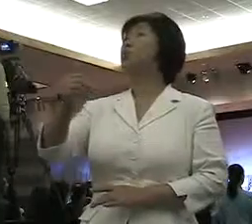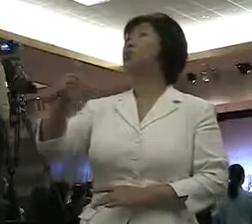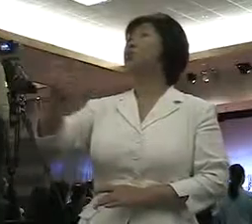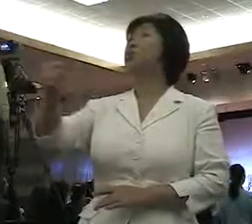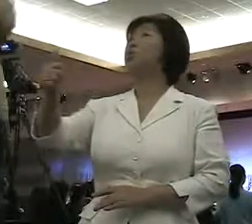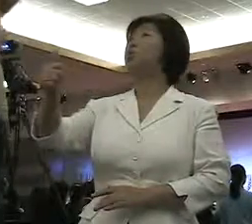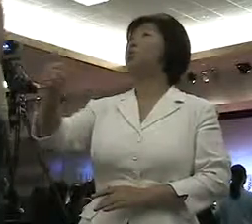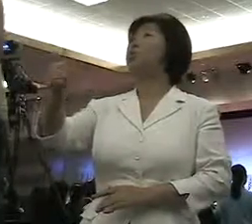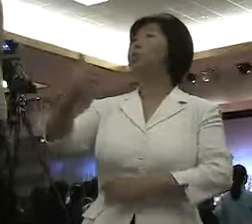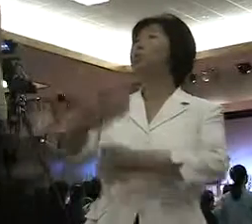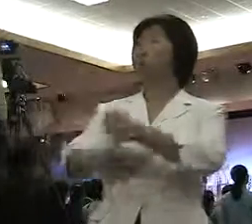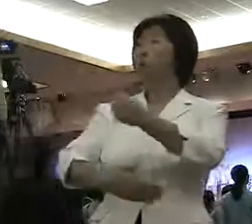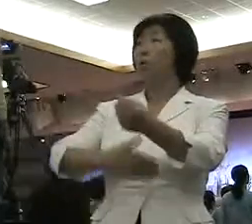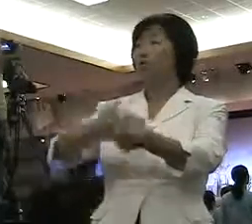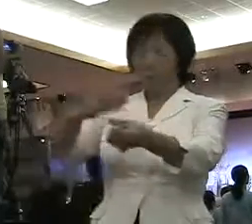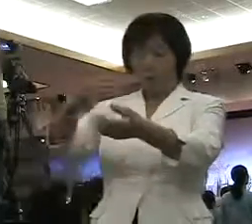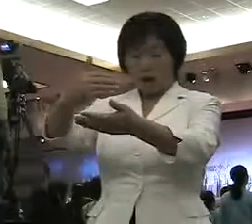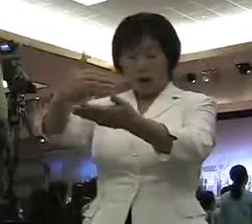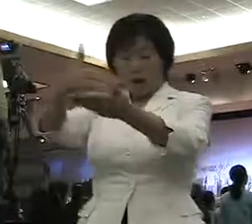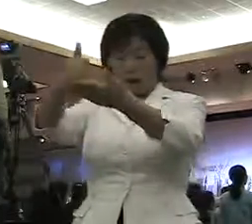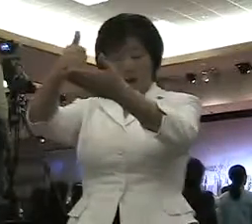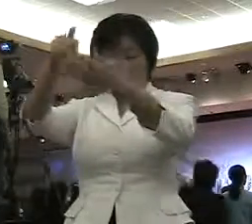예수